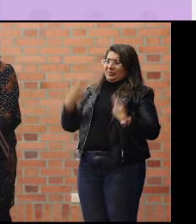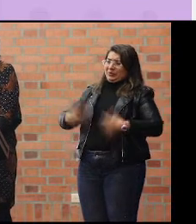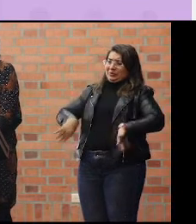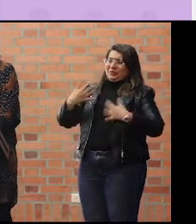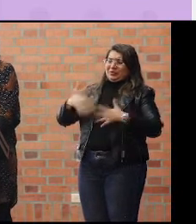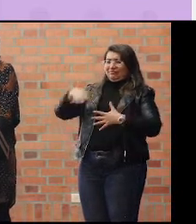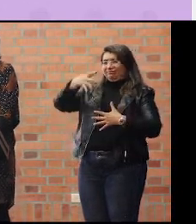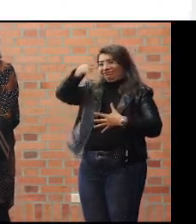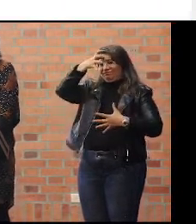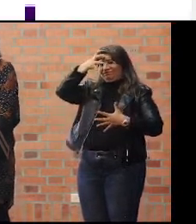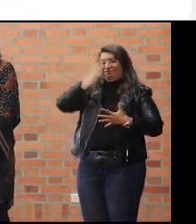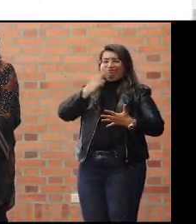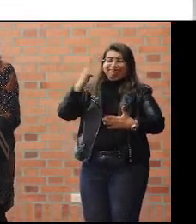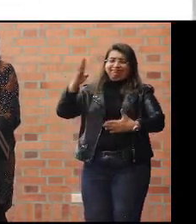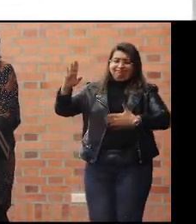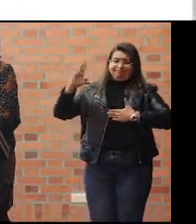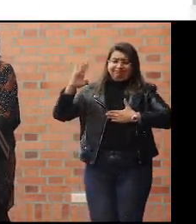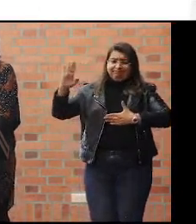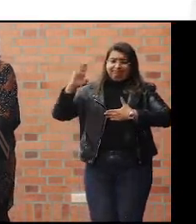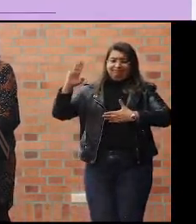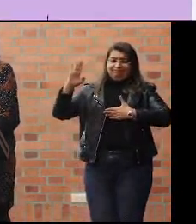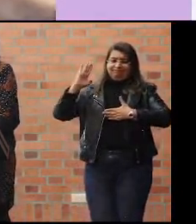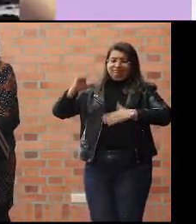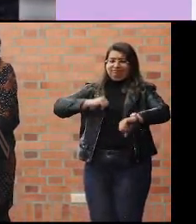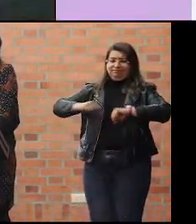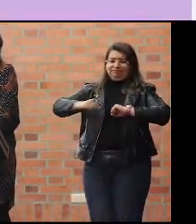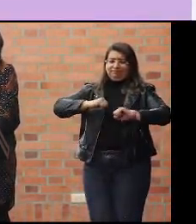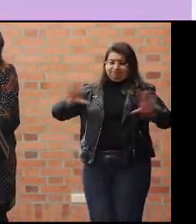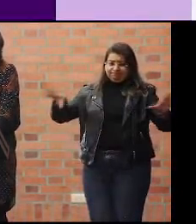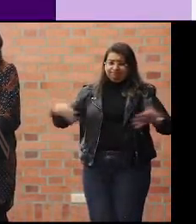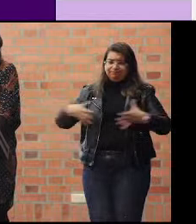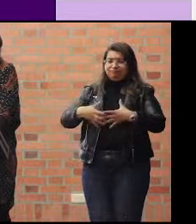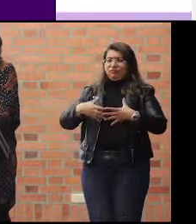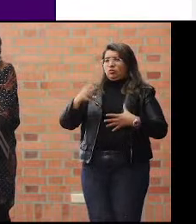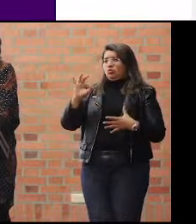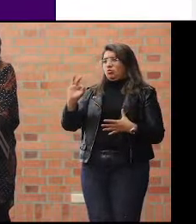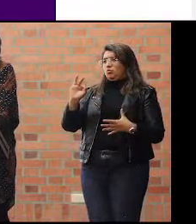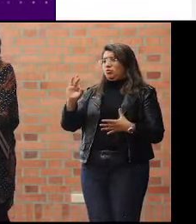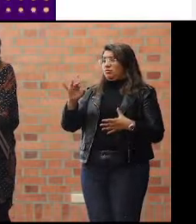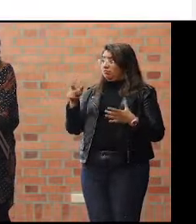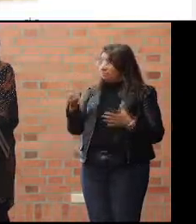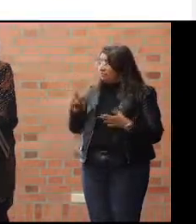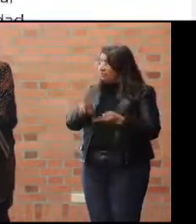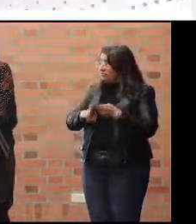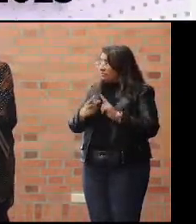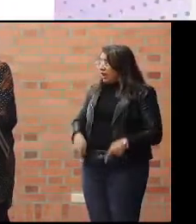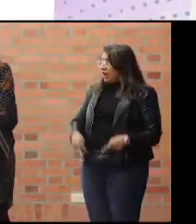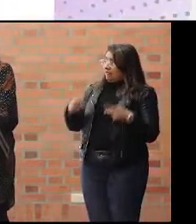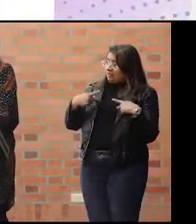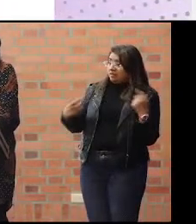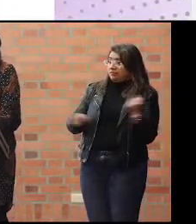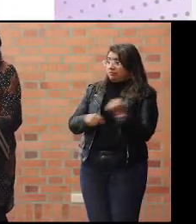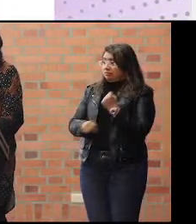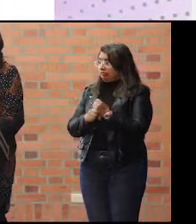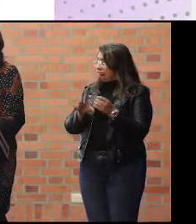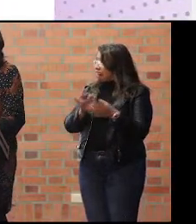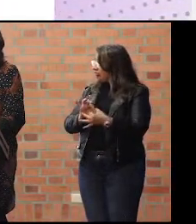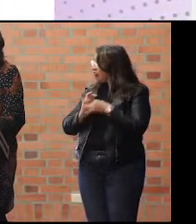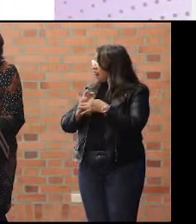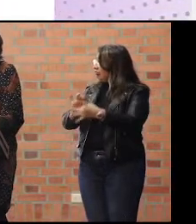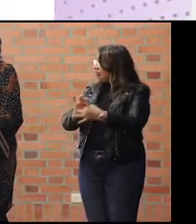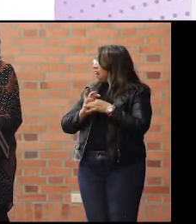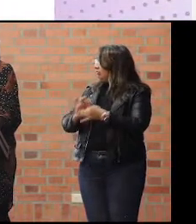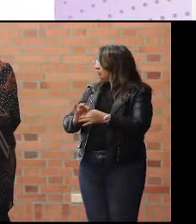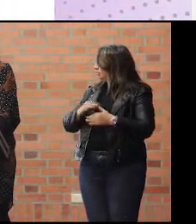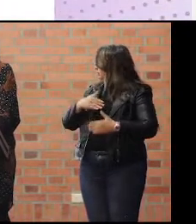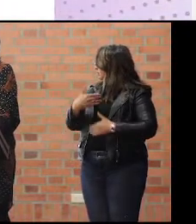con aquello en lo que creía que era lo mismo que hacía para ella no había diferencia entre la vida y el trabajo al menos en términos